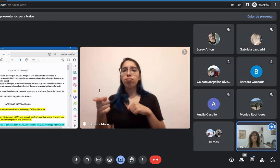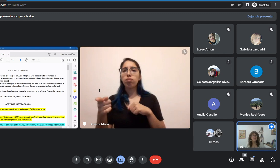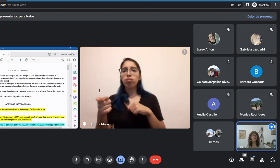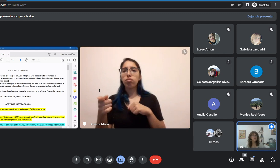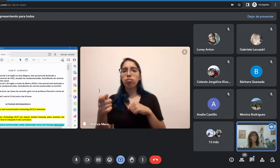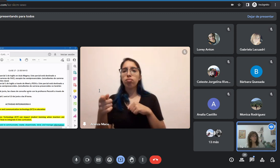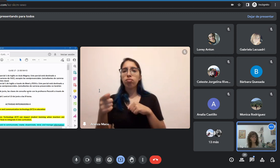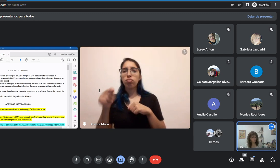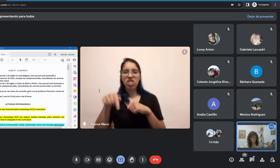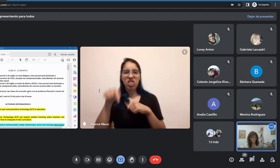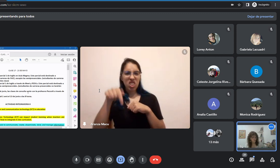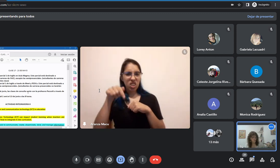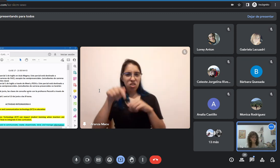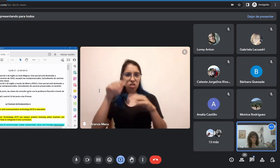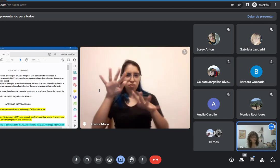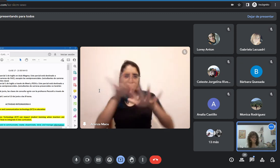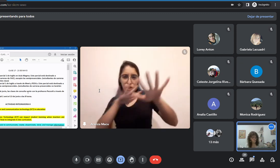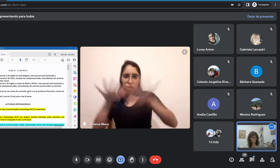organizativa?